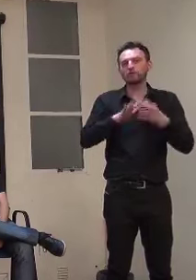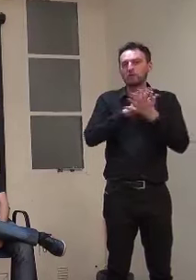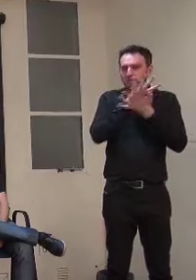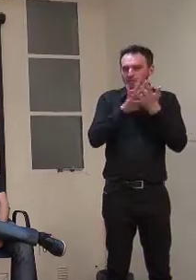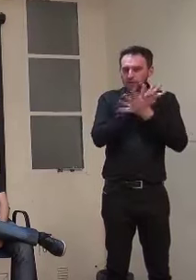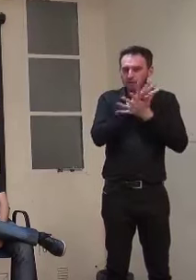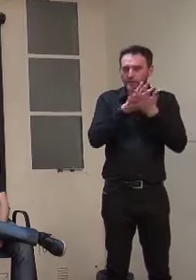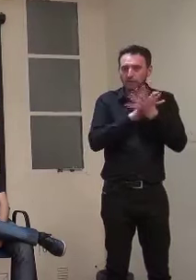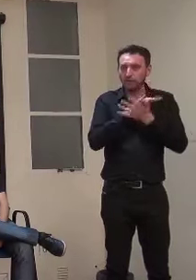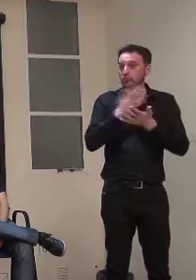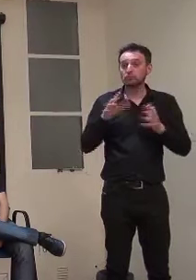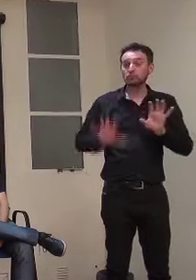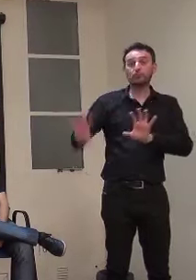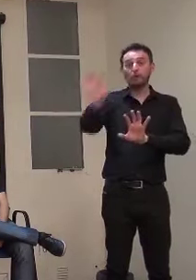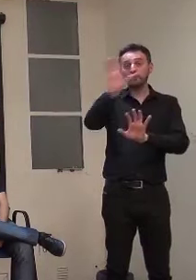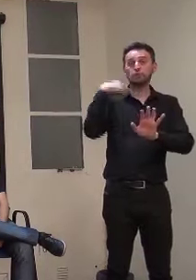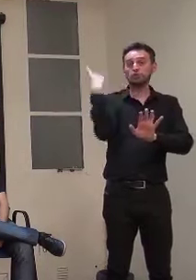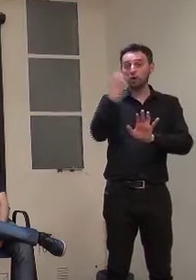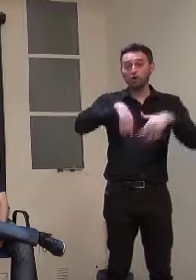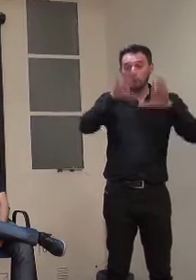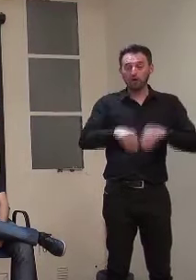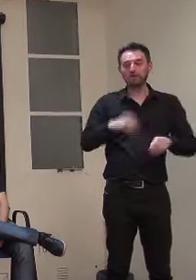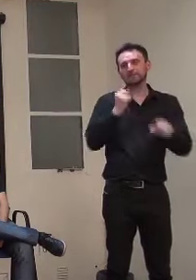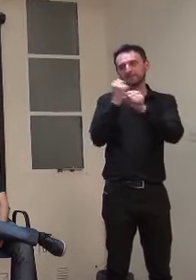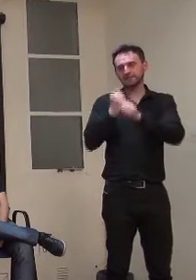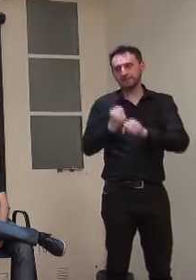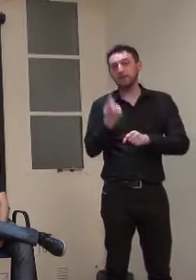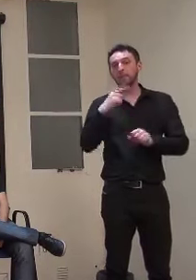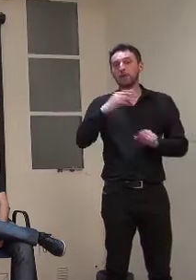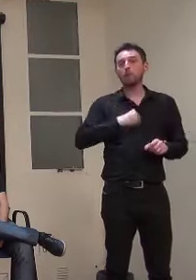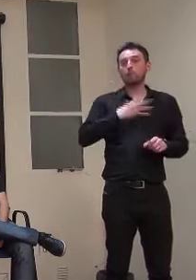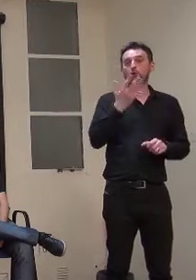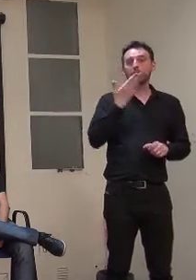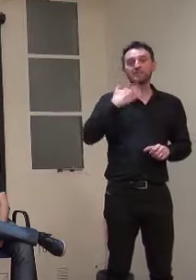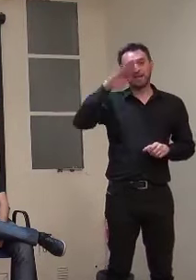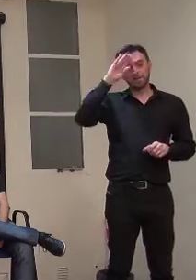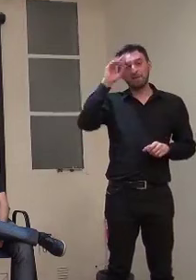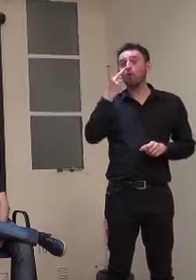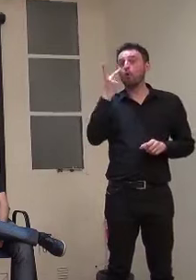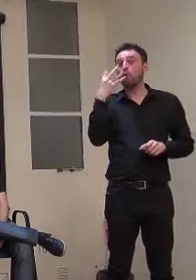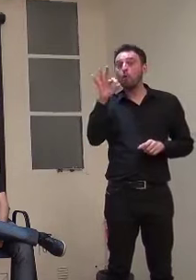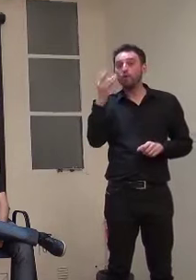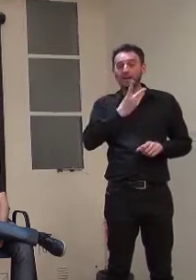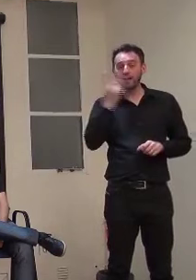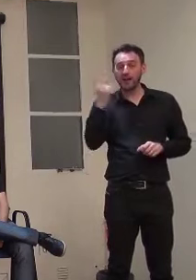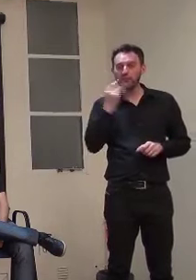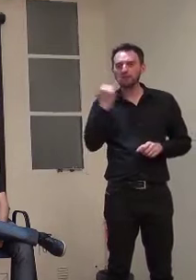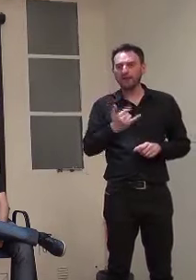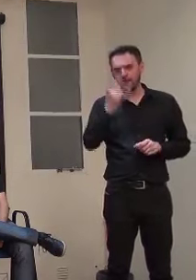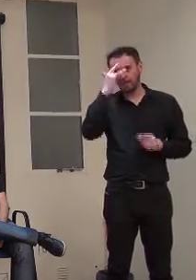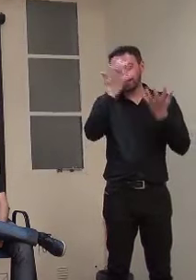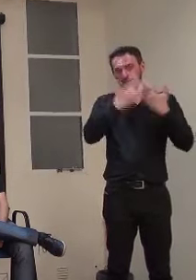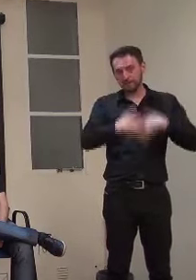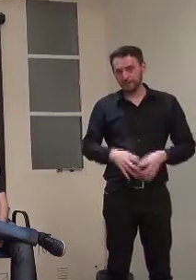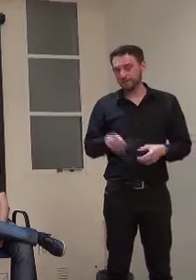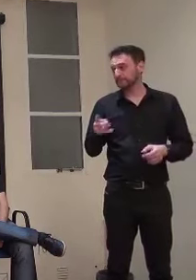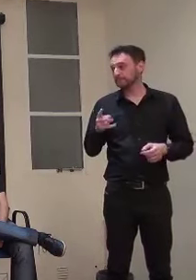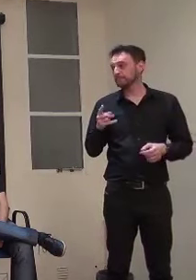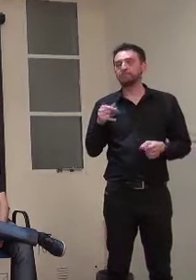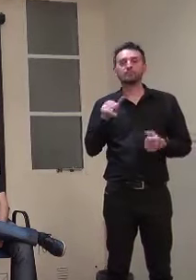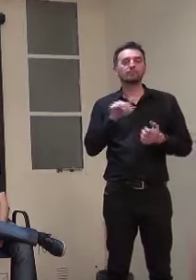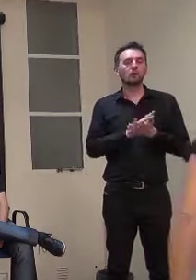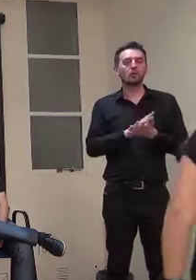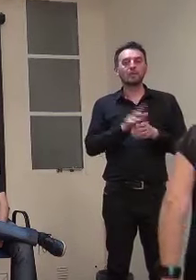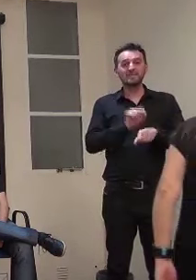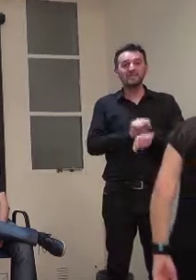todas las provincias están trabajando los temas de educación el tema de la